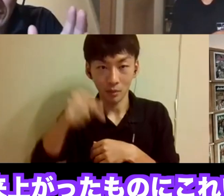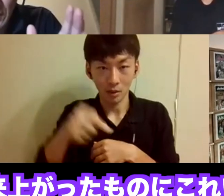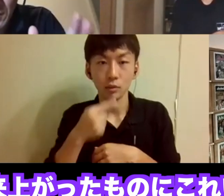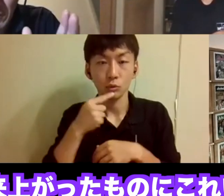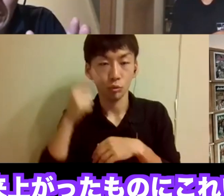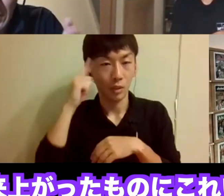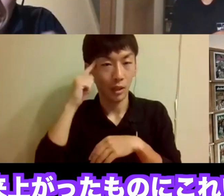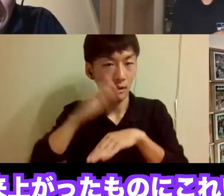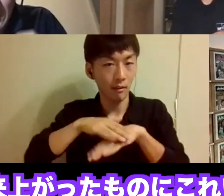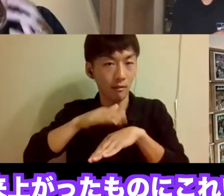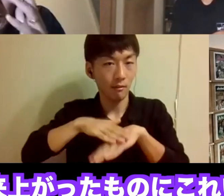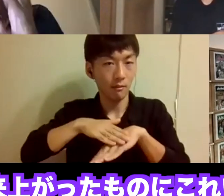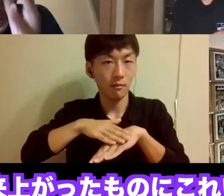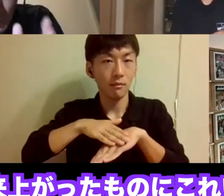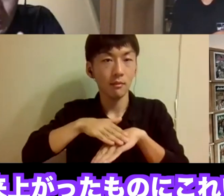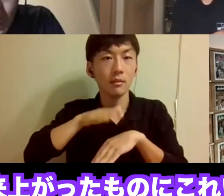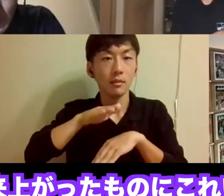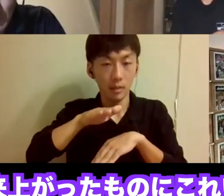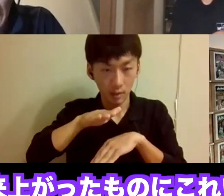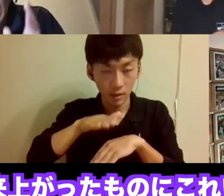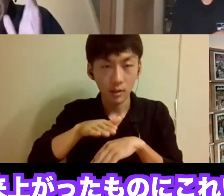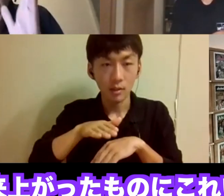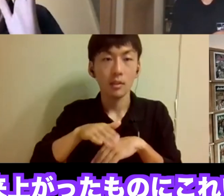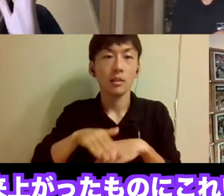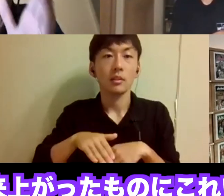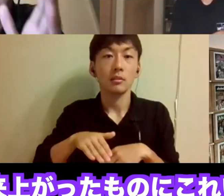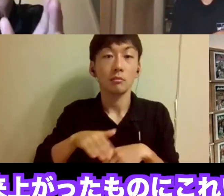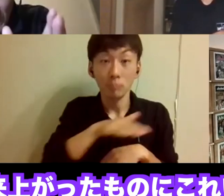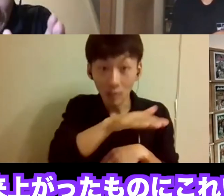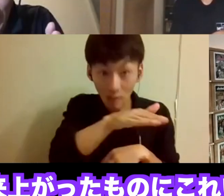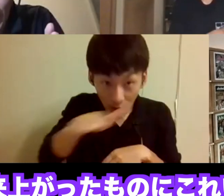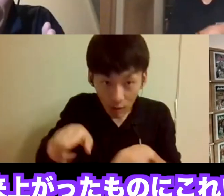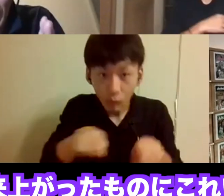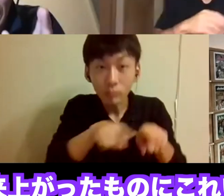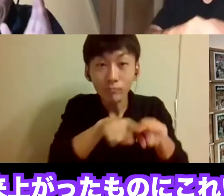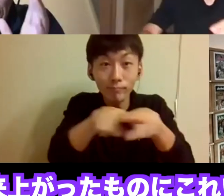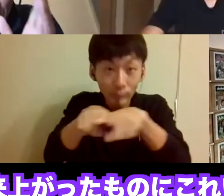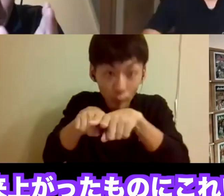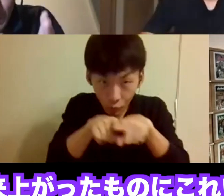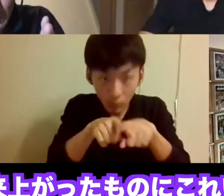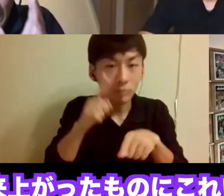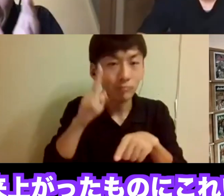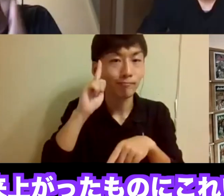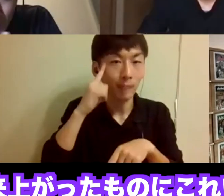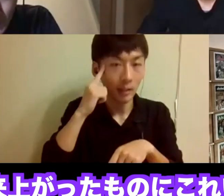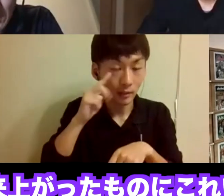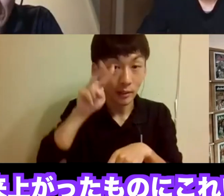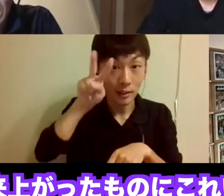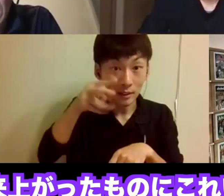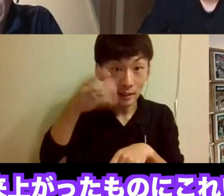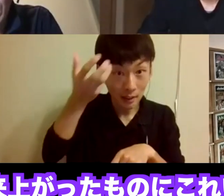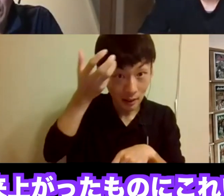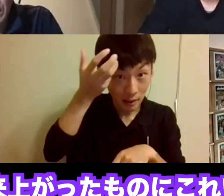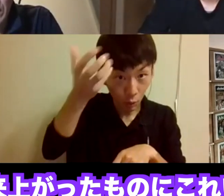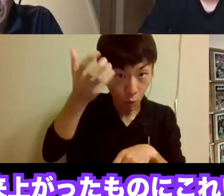今は一緒になってその間完全の理想の状態一緒に作っていこうよというのが